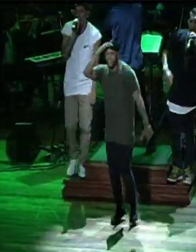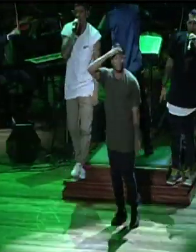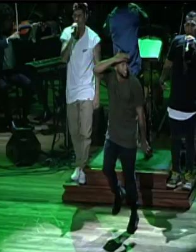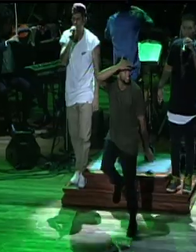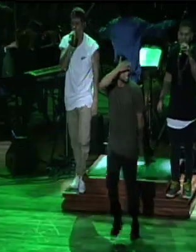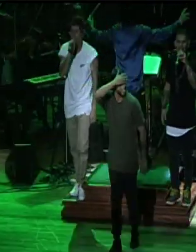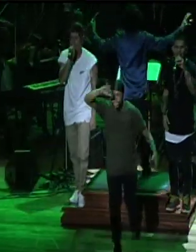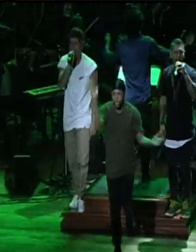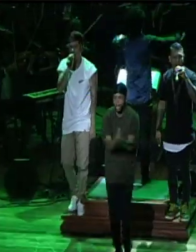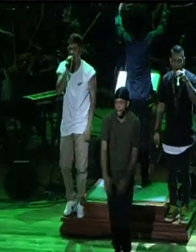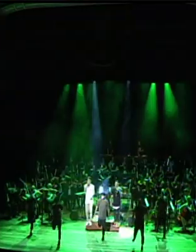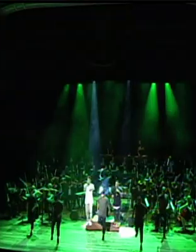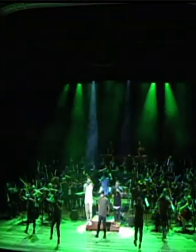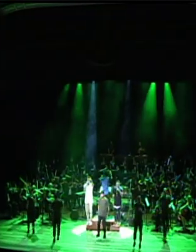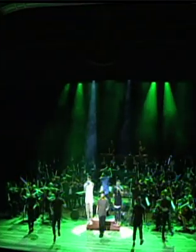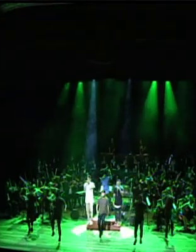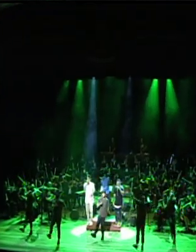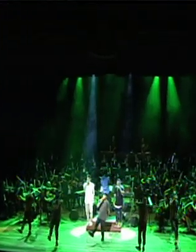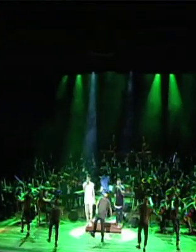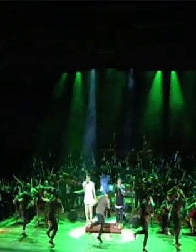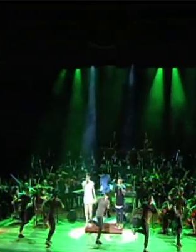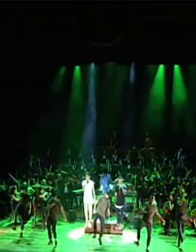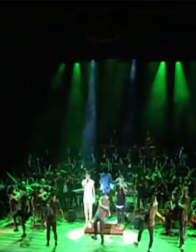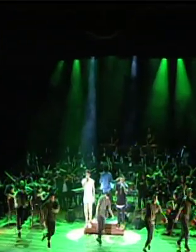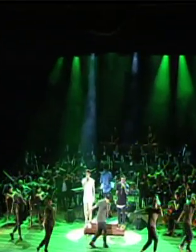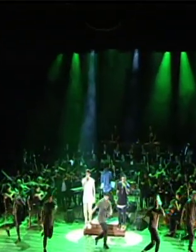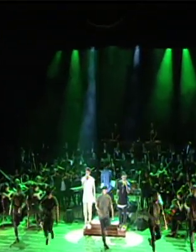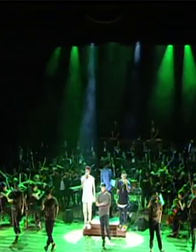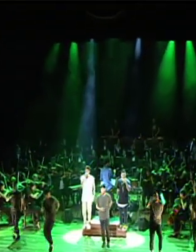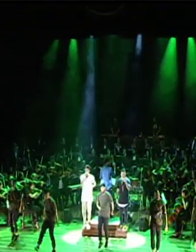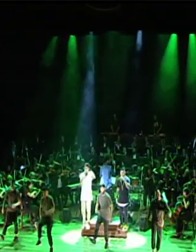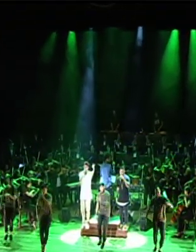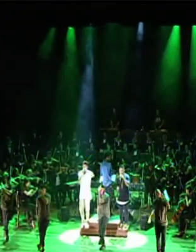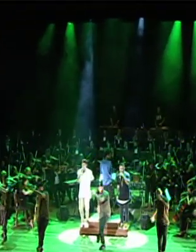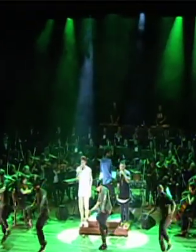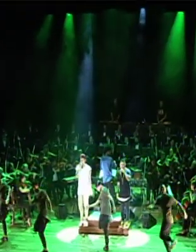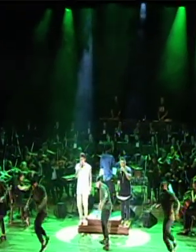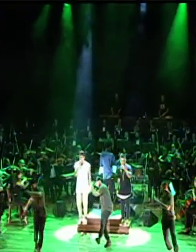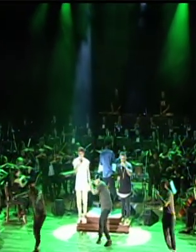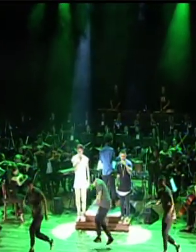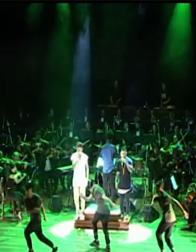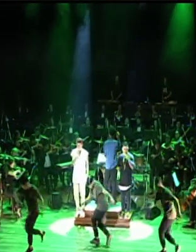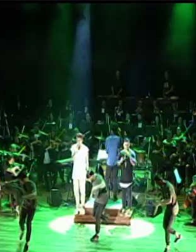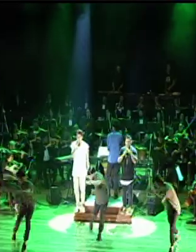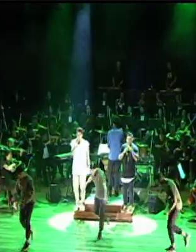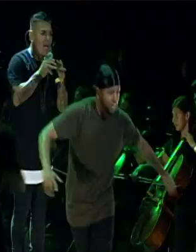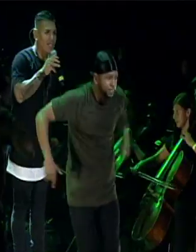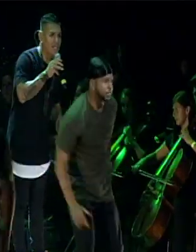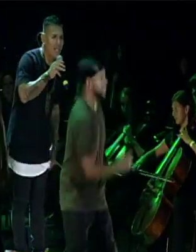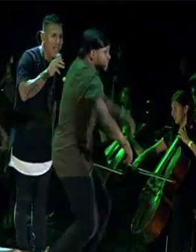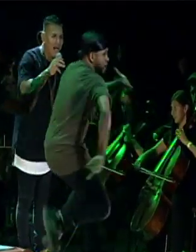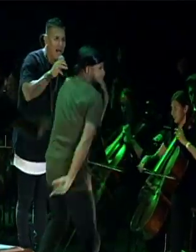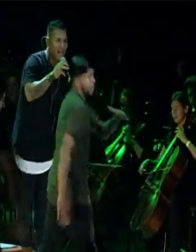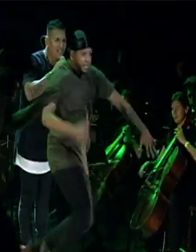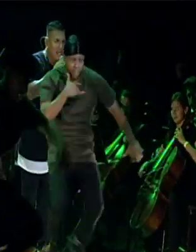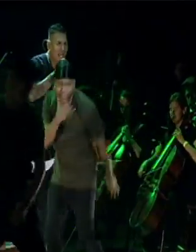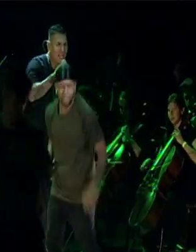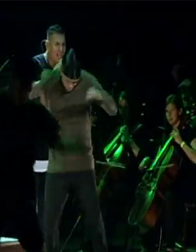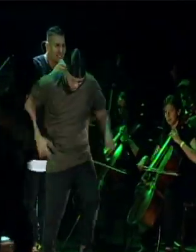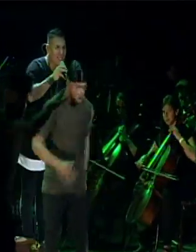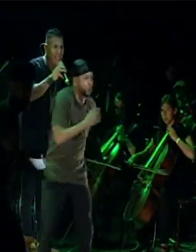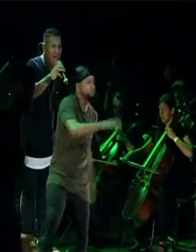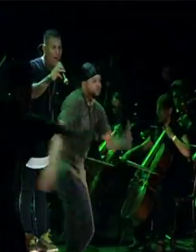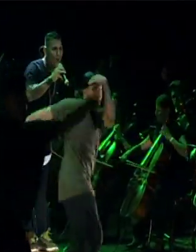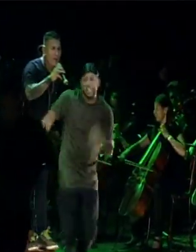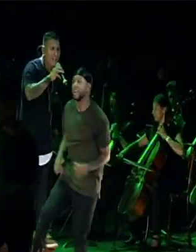nunca nos deja. Espera vuelta sur, si el barrio tiene sol. Es en la calle, en